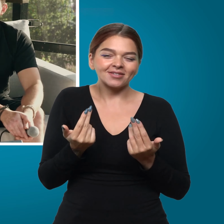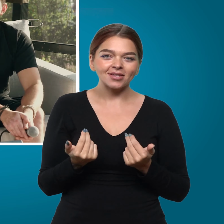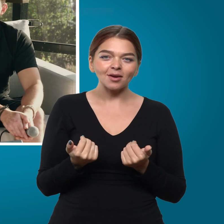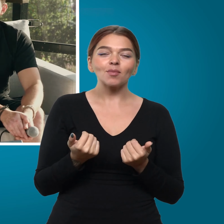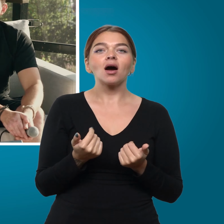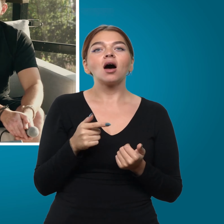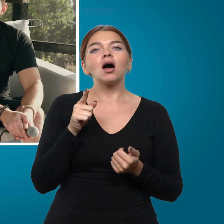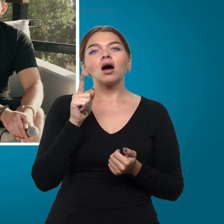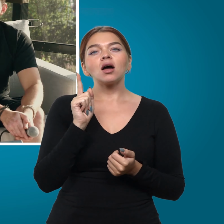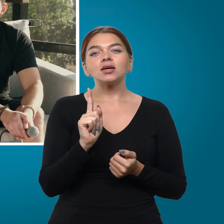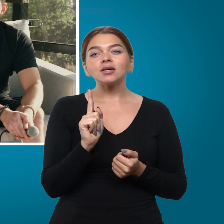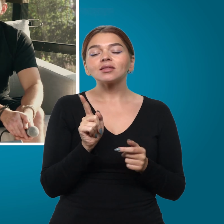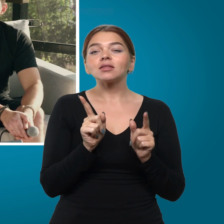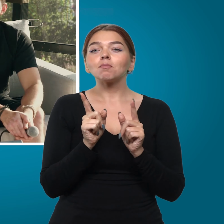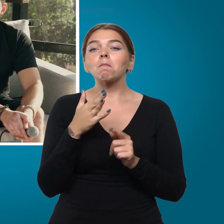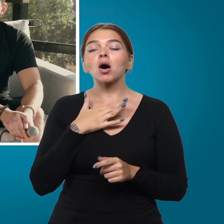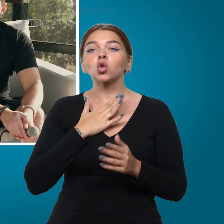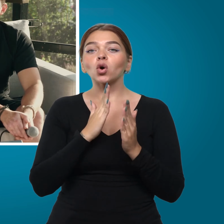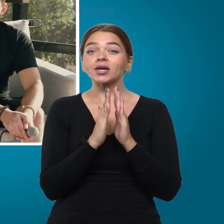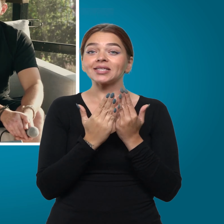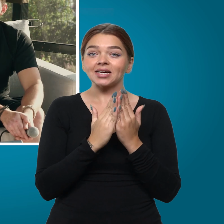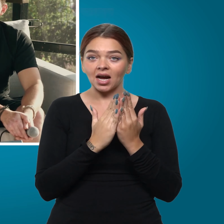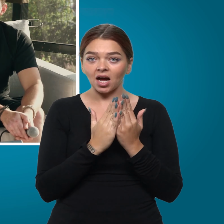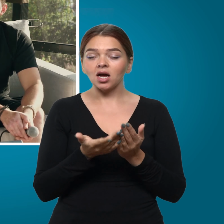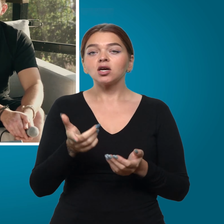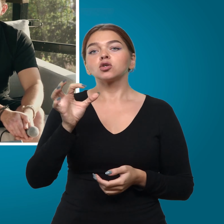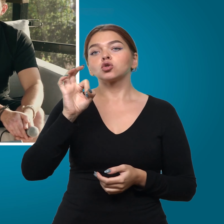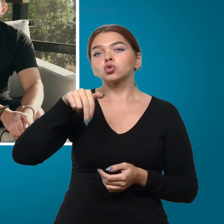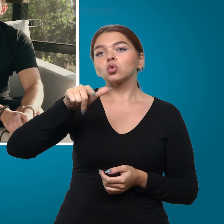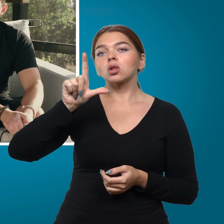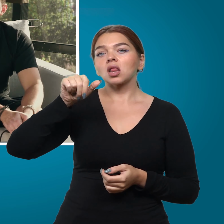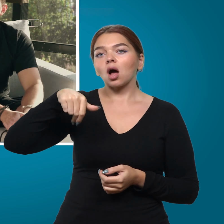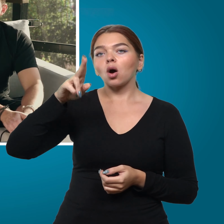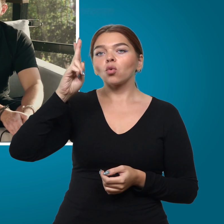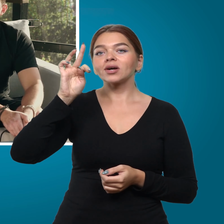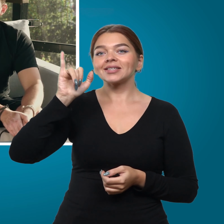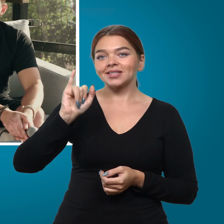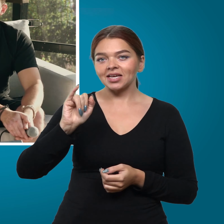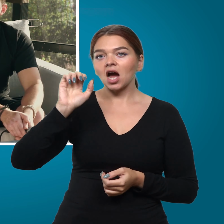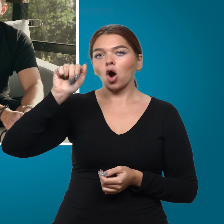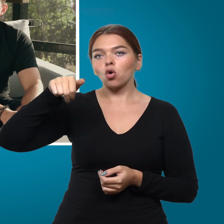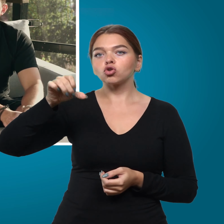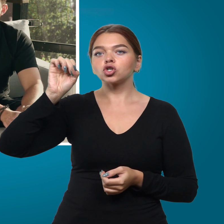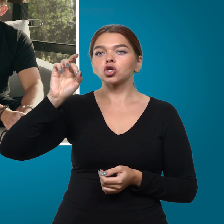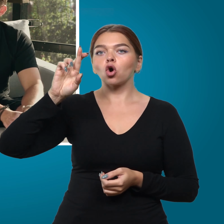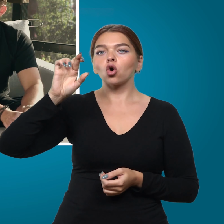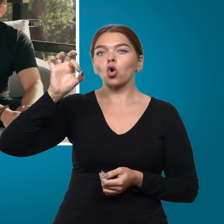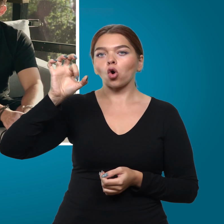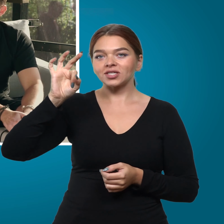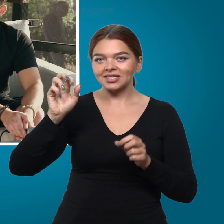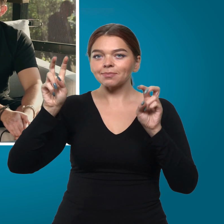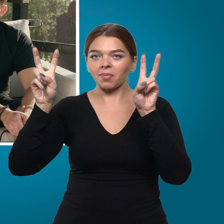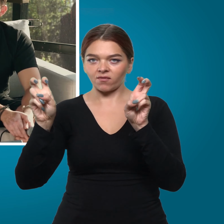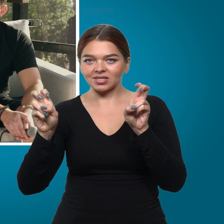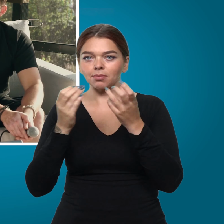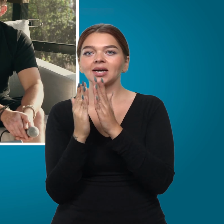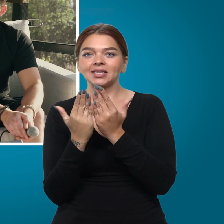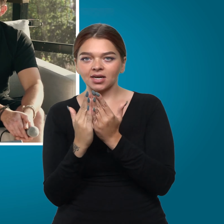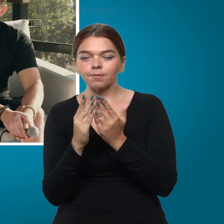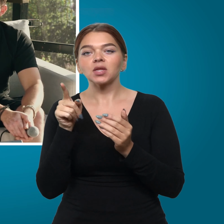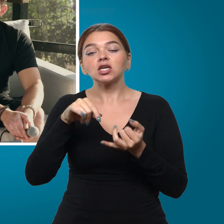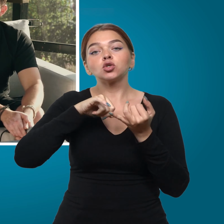kokios 9 klasės, anksti, tikrai anksti, ir tarp kitko mano knyga Sulaukti aušros,